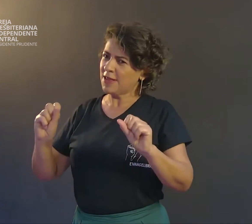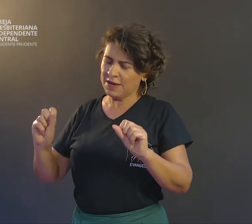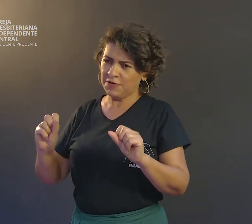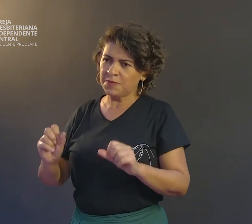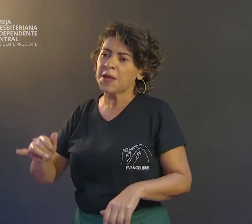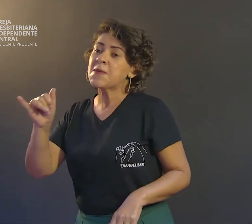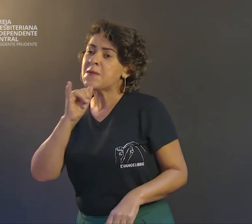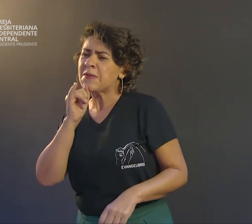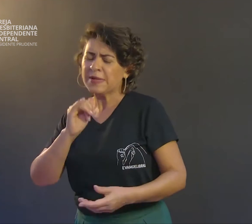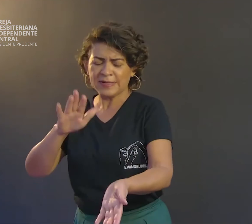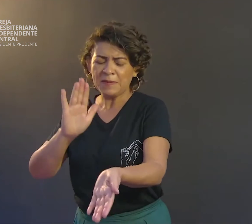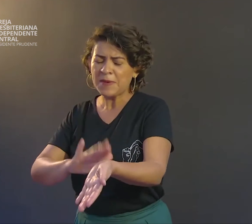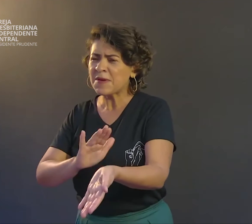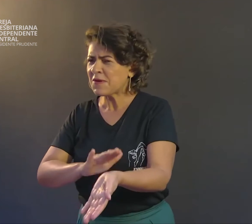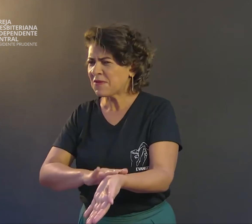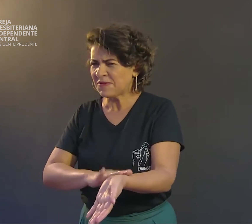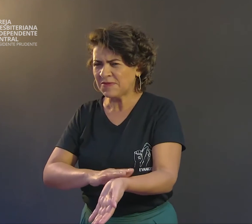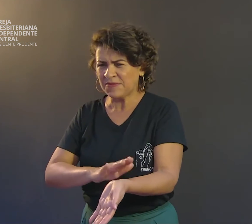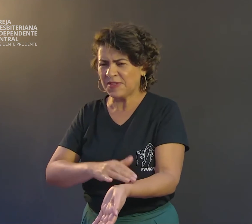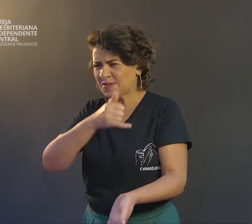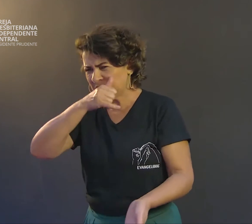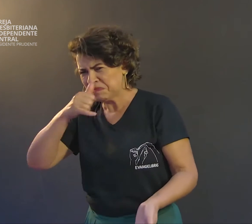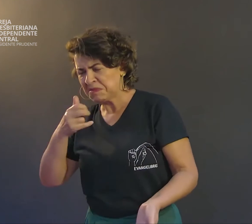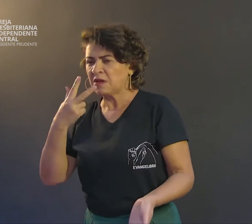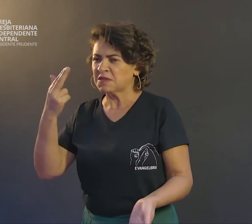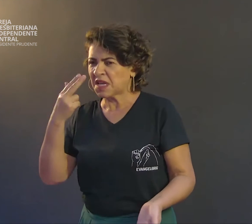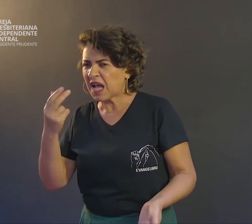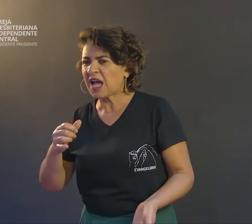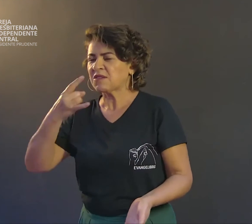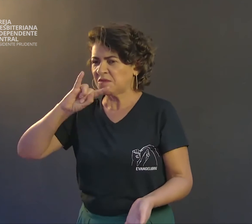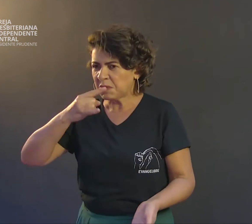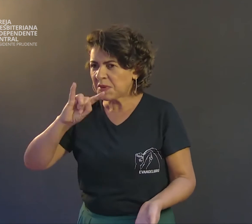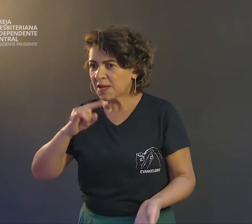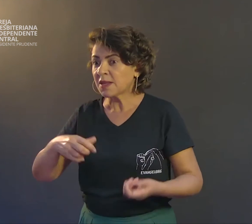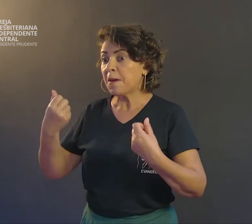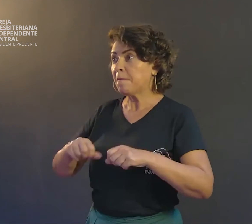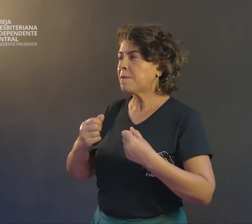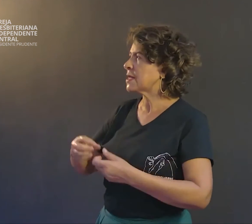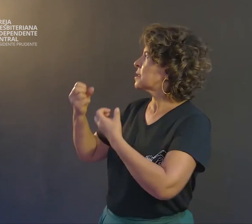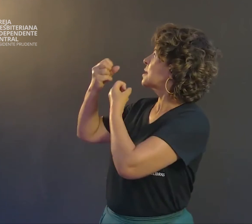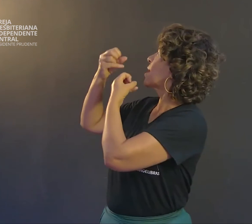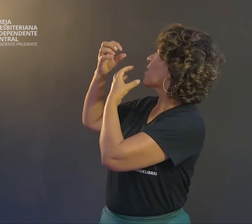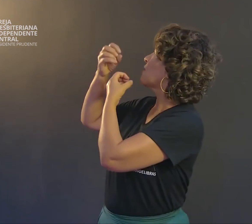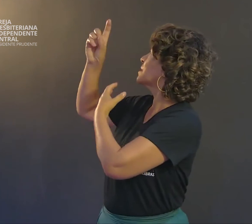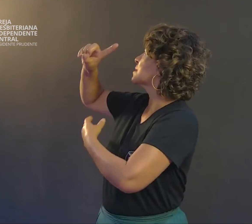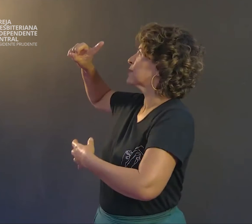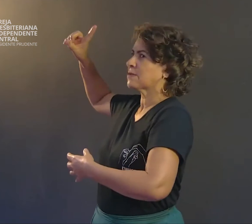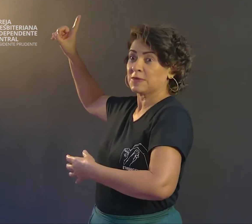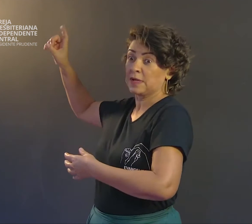pecados de estimação, então precisaremos confessar a Deus e a um irmão. Veja o